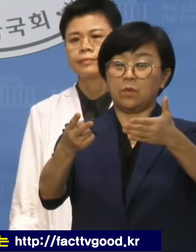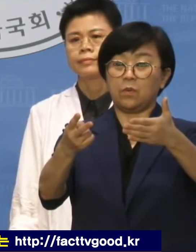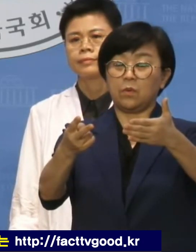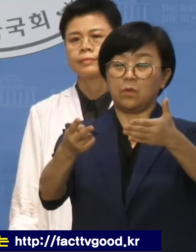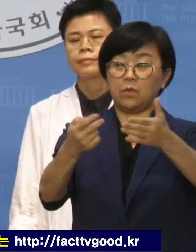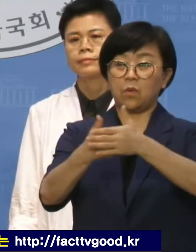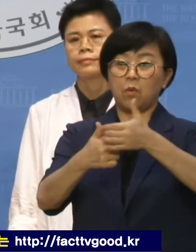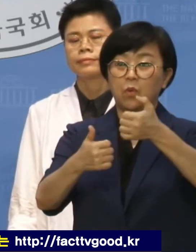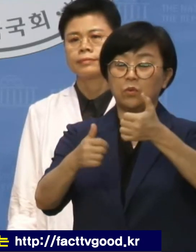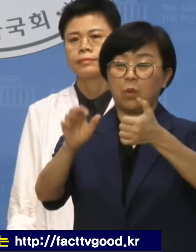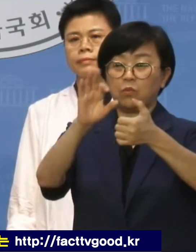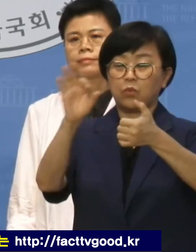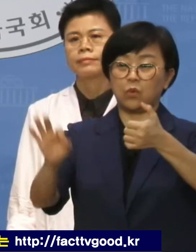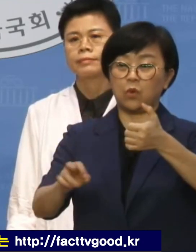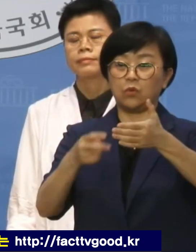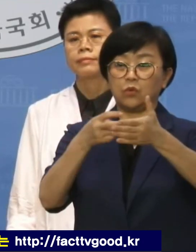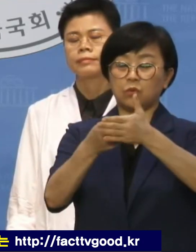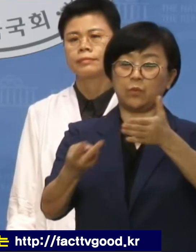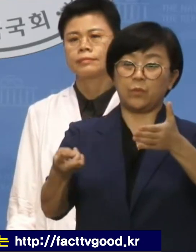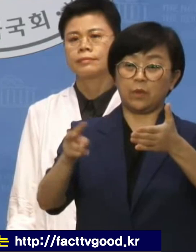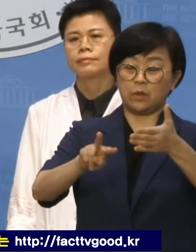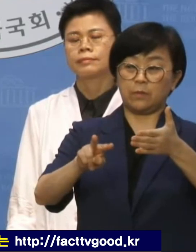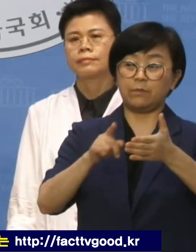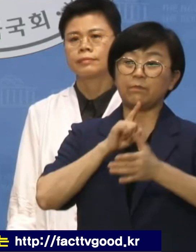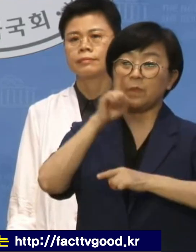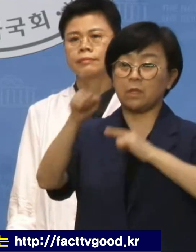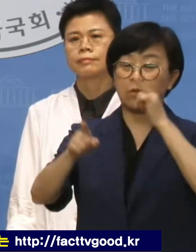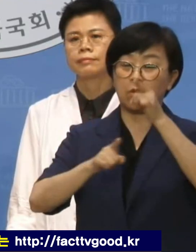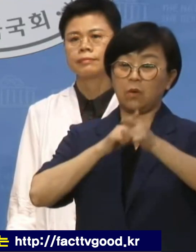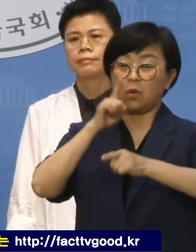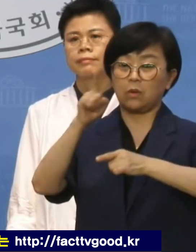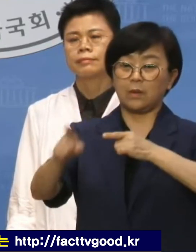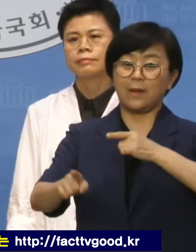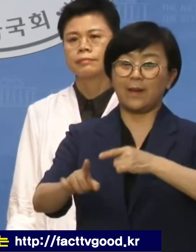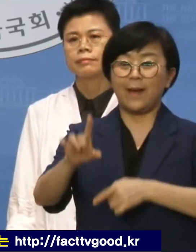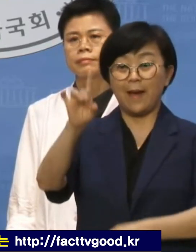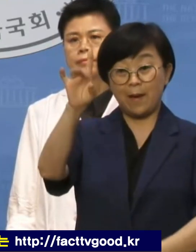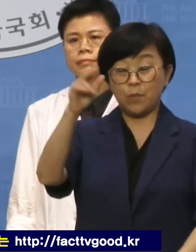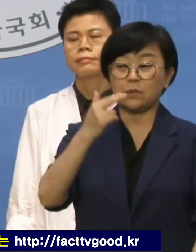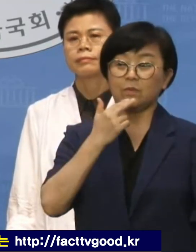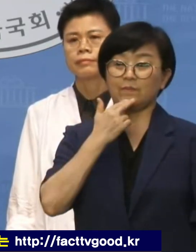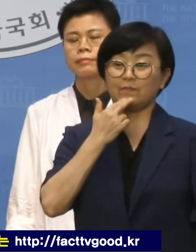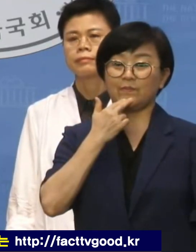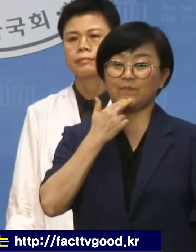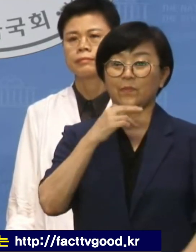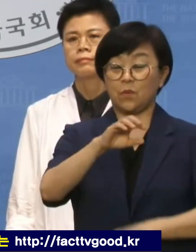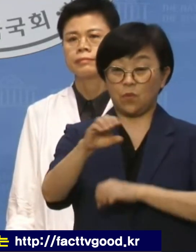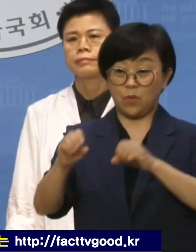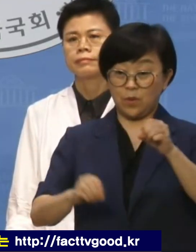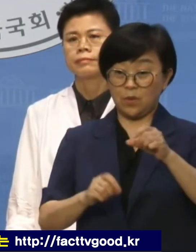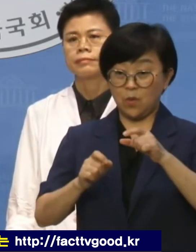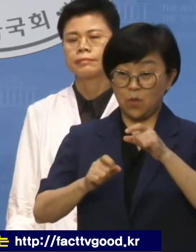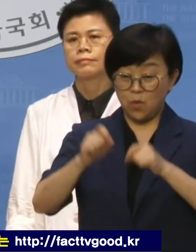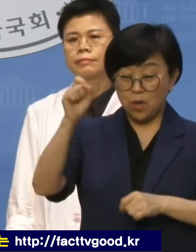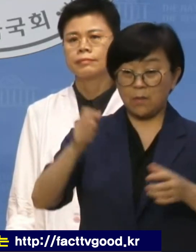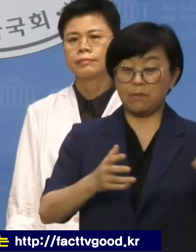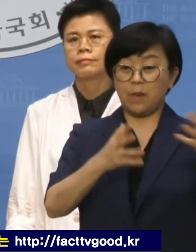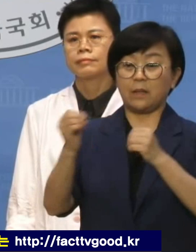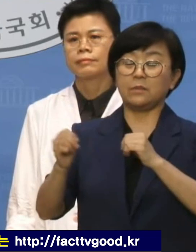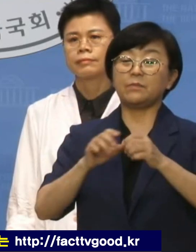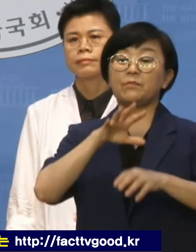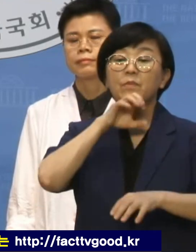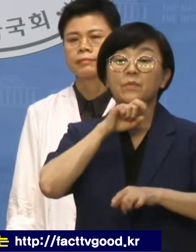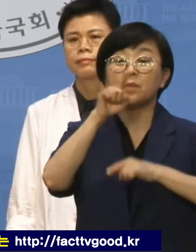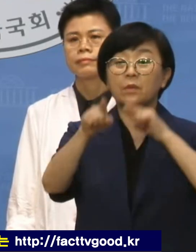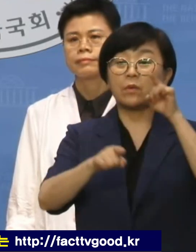노선 55% 변경이나 종점부 변경 민원은 수년간 단 한 차례도 없었습니다. 오히려 수년간 수만 명의 민원이